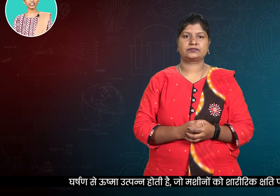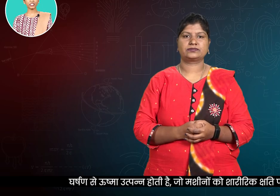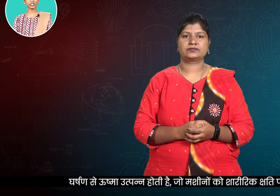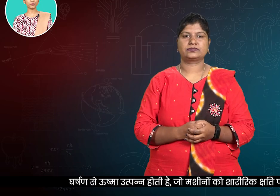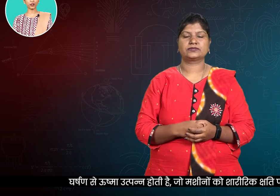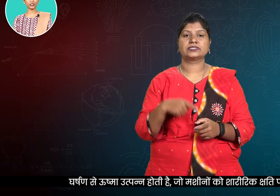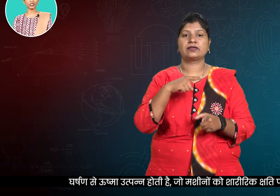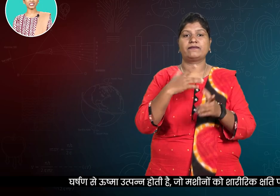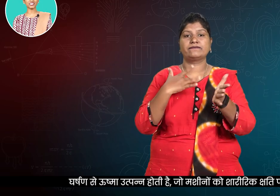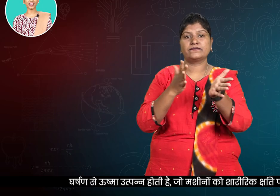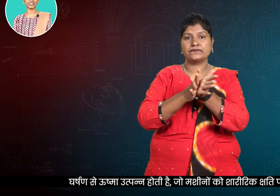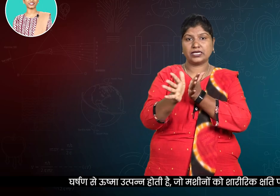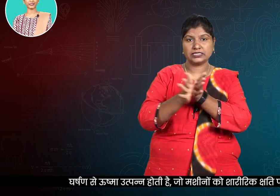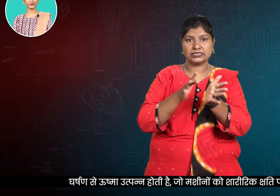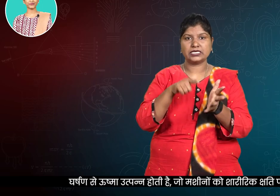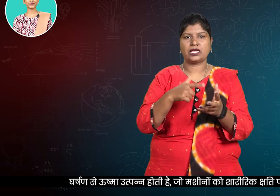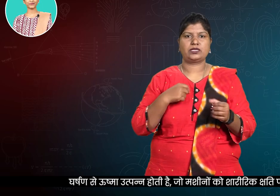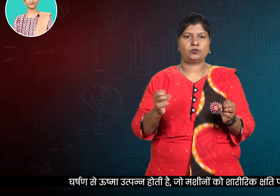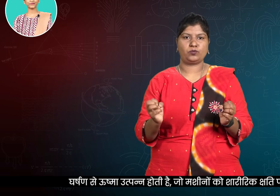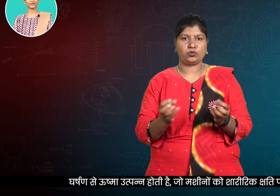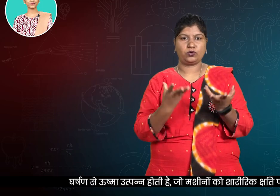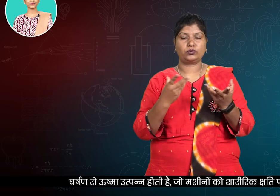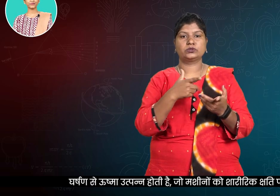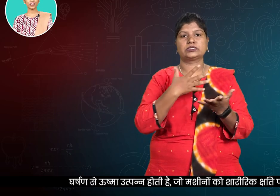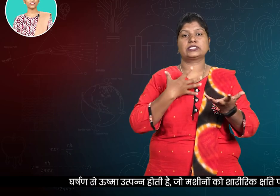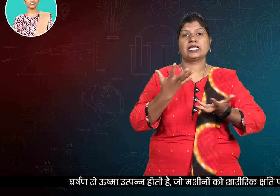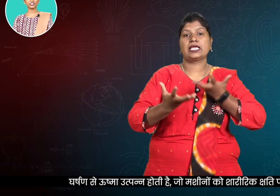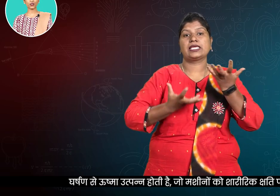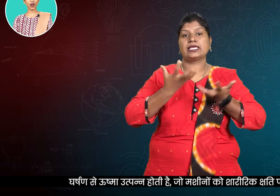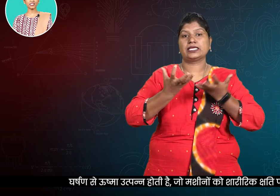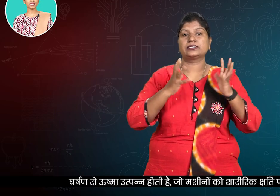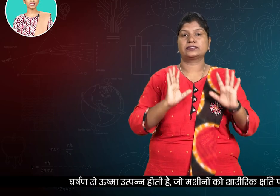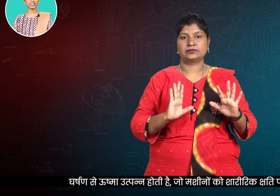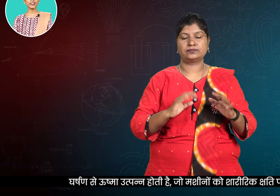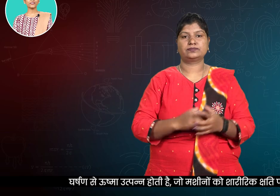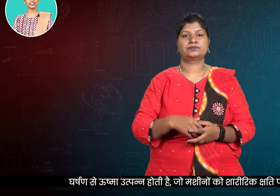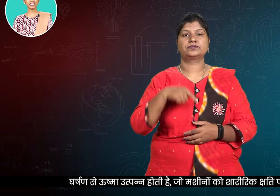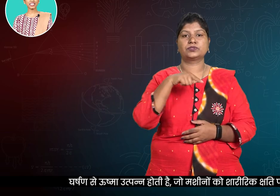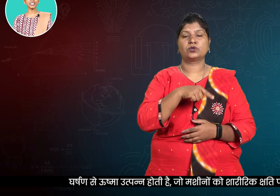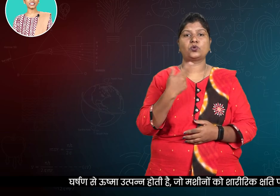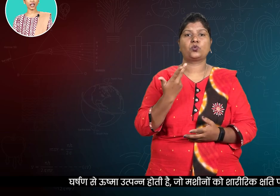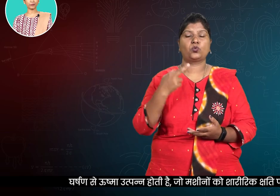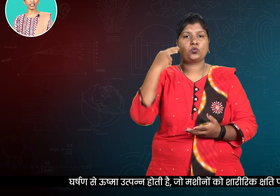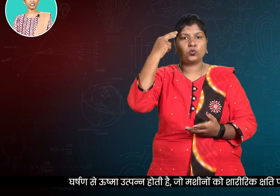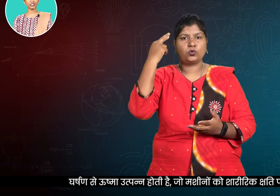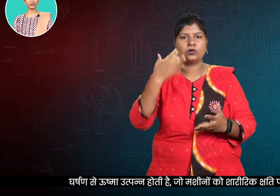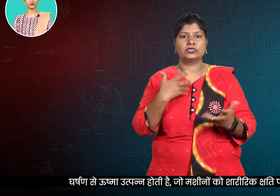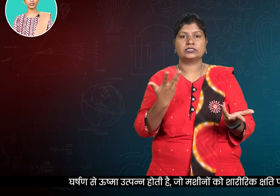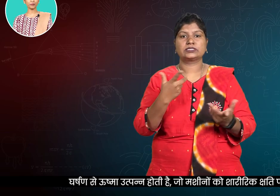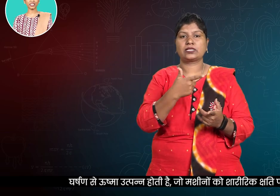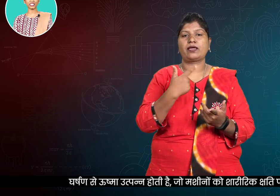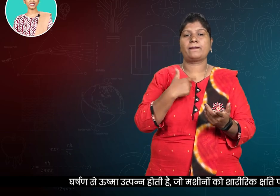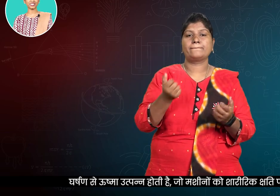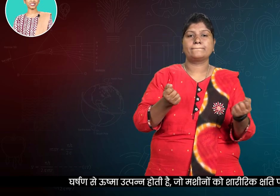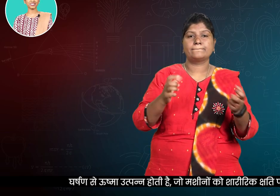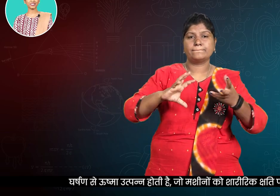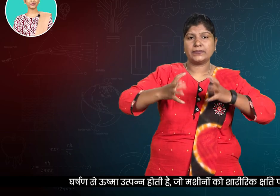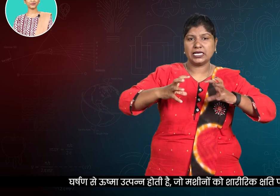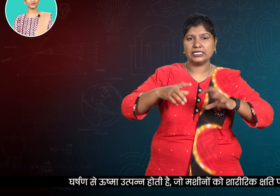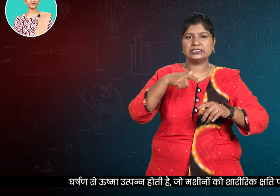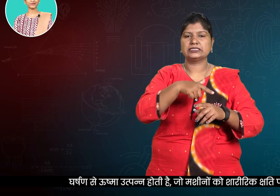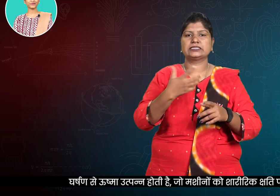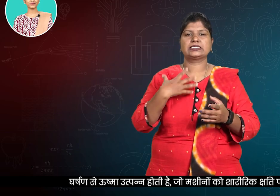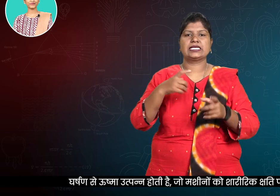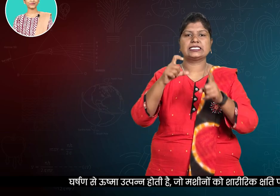घर्षन से उश्मा उत्पन होती है जो मशीनों को शारिरिक शती पहचाती है